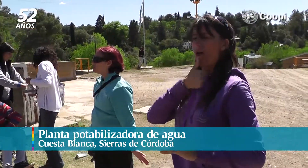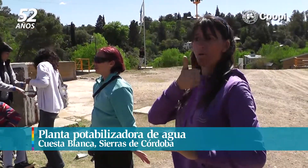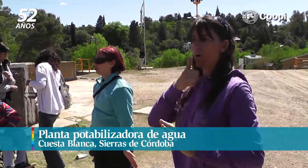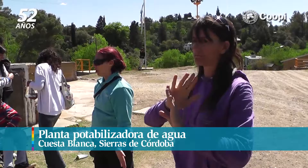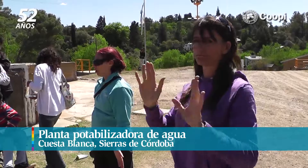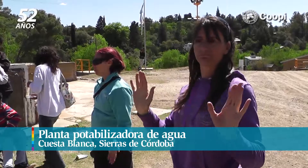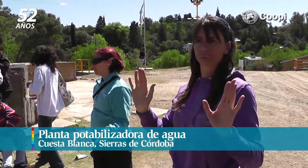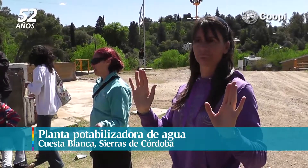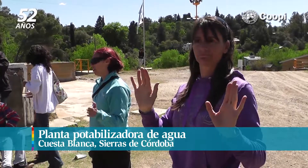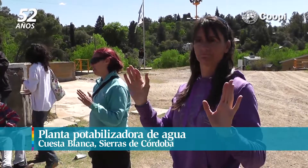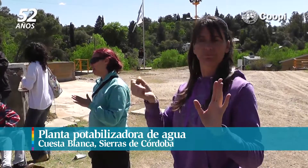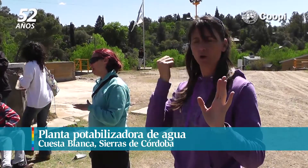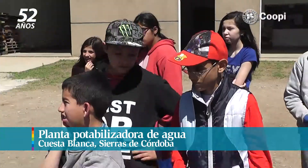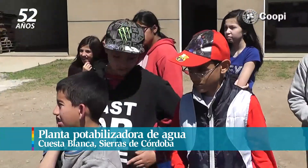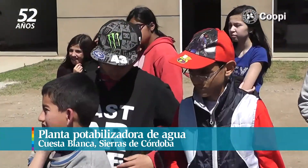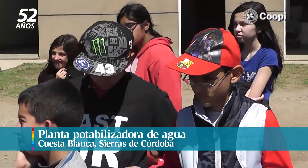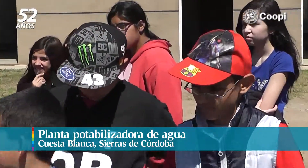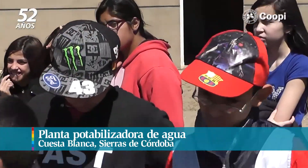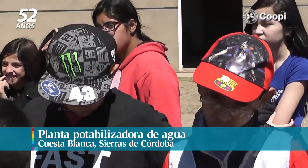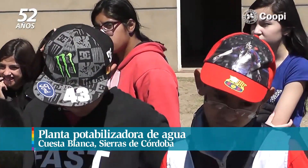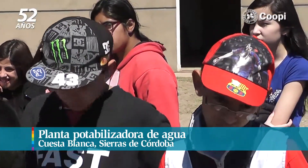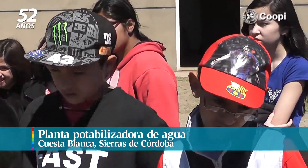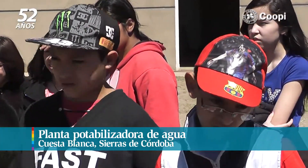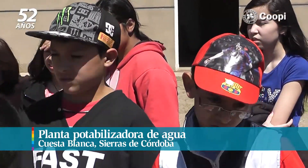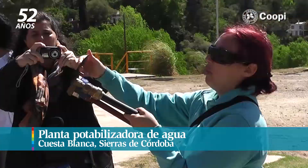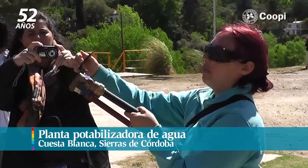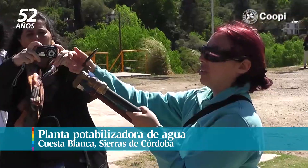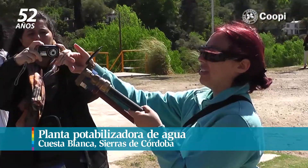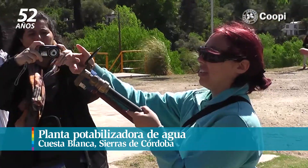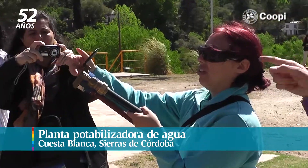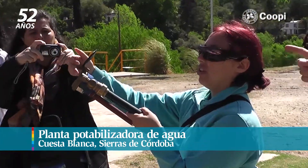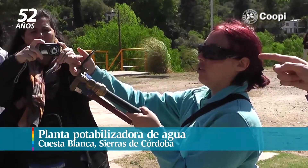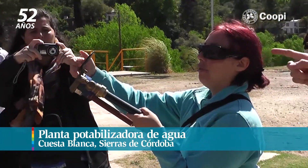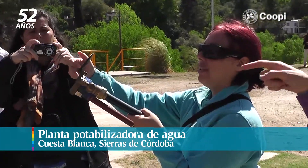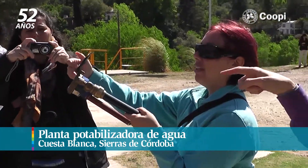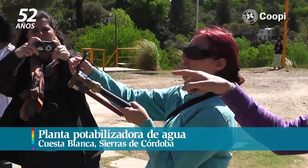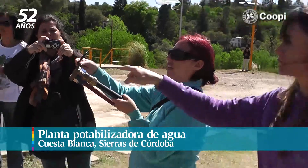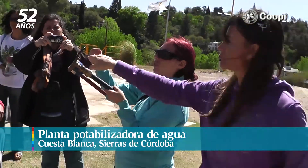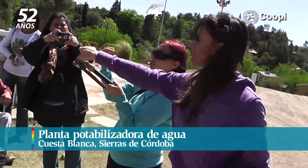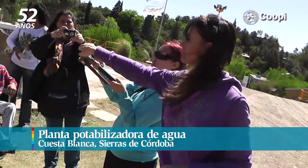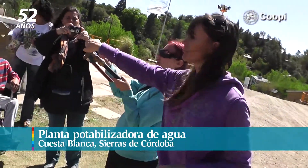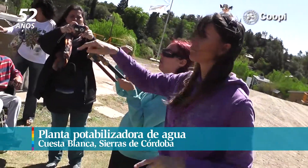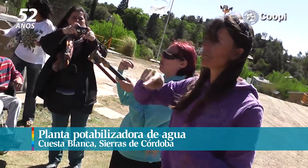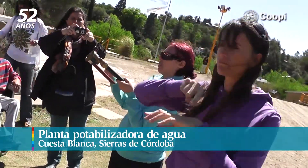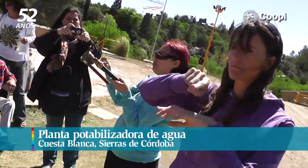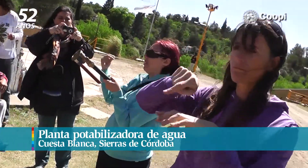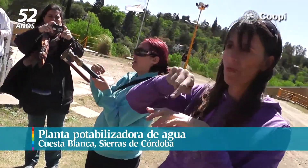ayudan al cuerpo, al contrario, a lo largo del tiempo le hacen mal, ¿sí? Porque este relojito mide todo el agua que usamos en